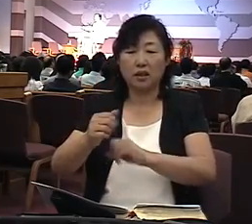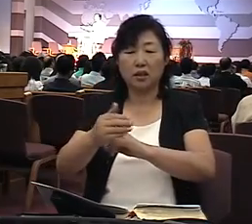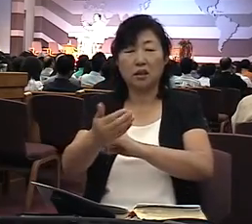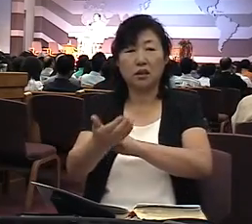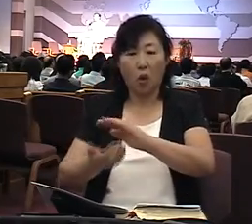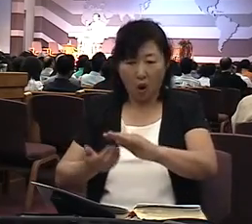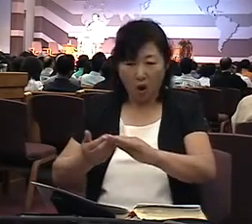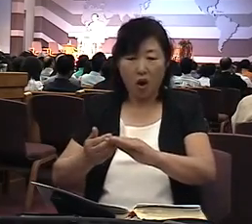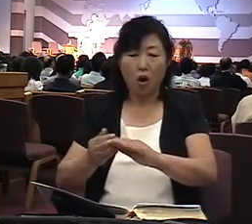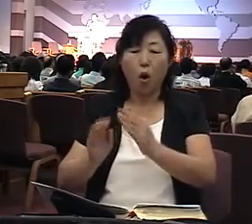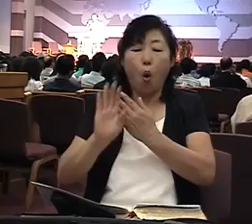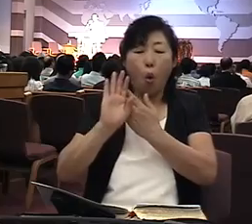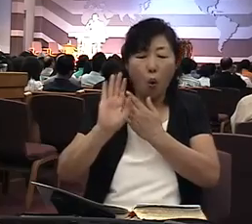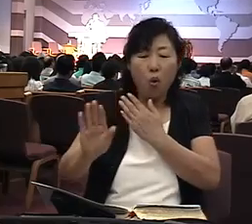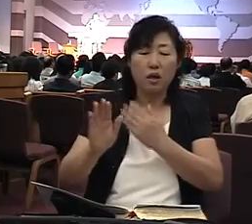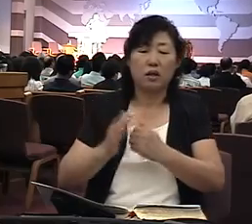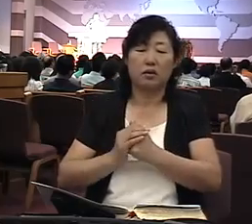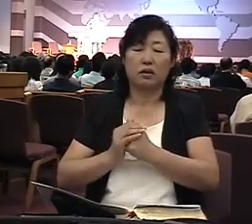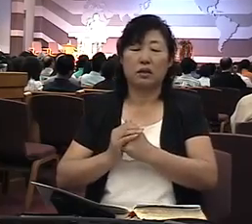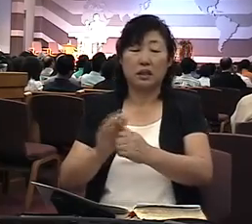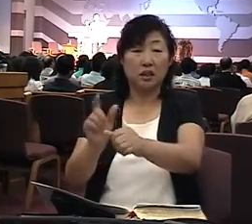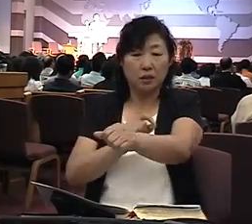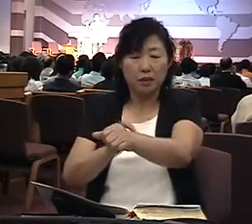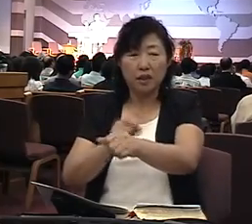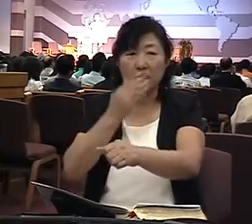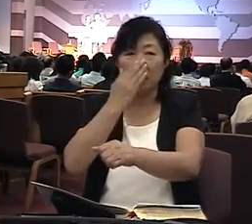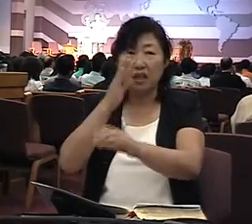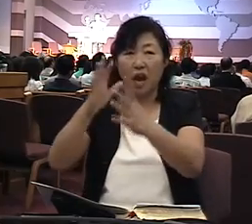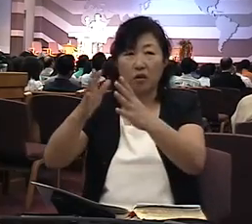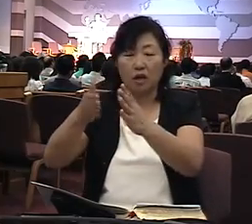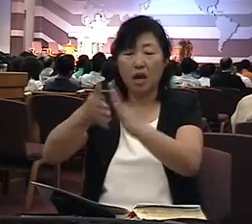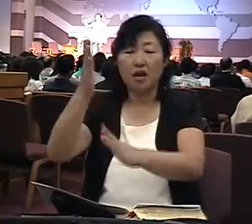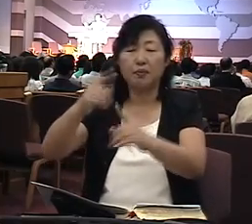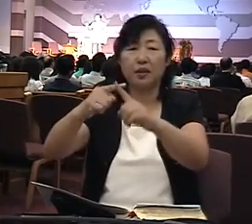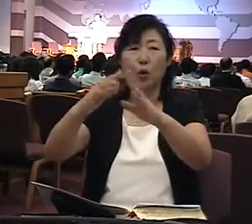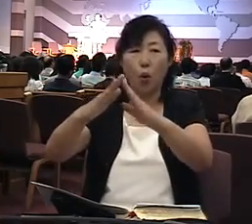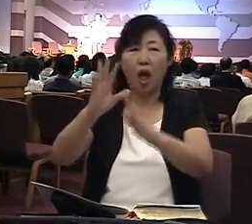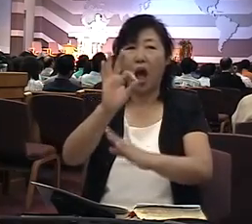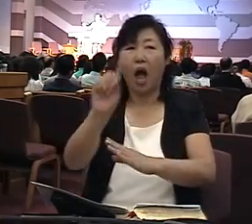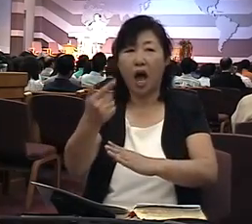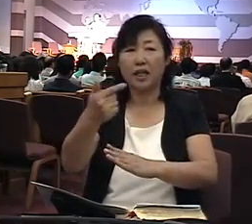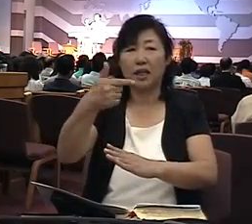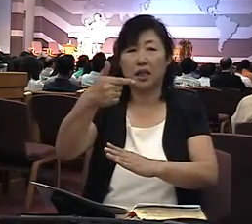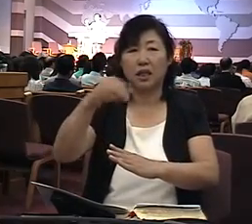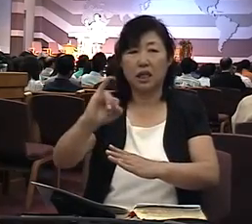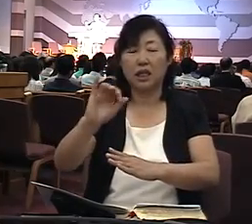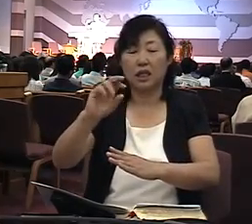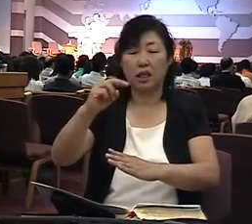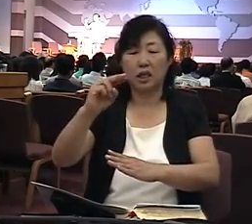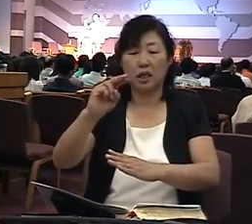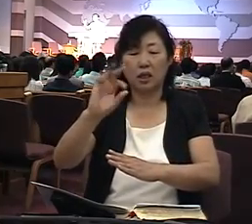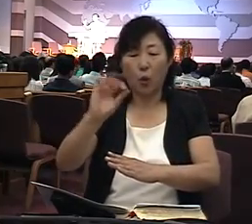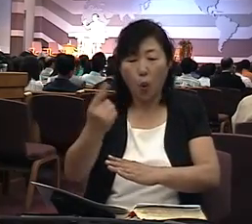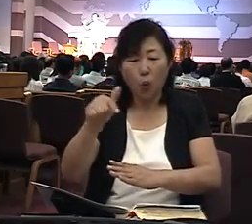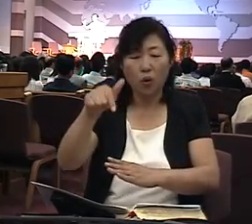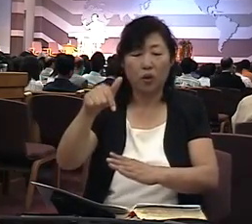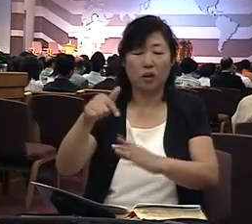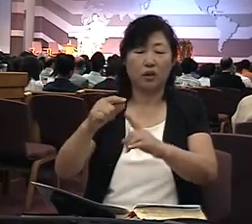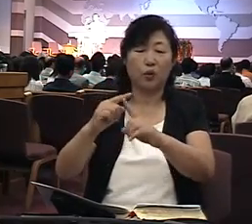그렇죠? 사도행전에서는 특별히 그 예루살렘 교회와 안디옥 교회로 모든 사역들이 중심이 되는데, 그 후에 이제